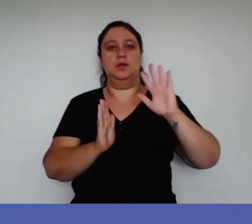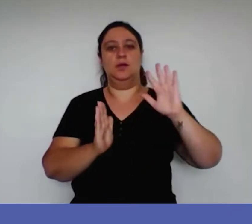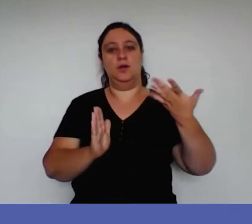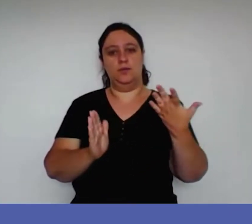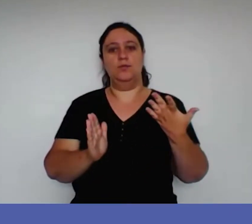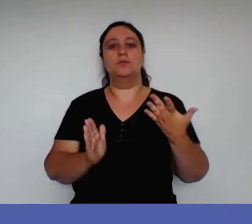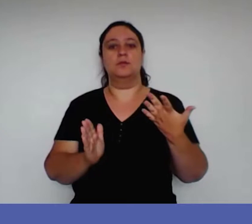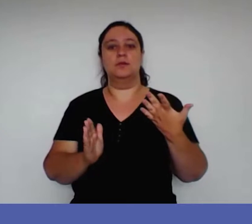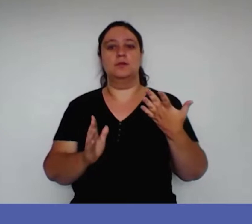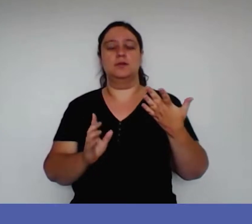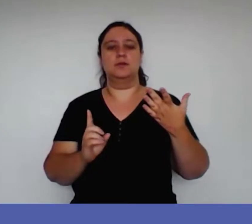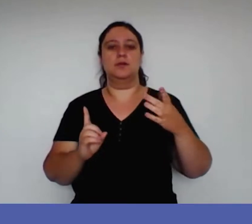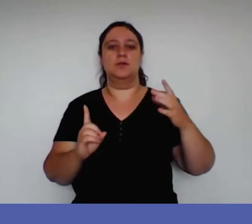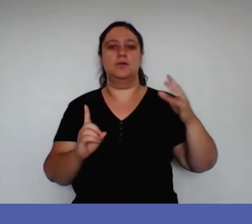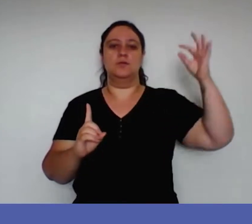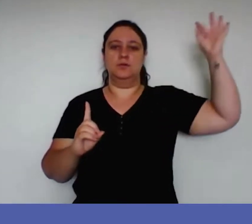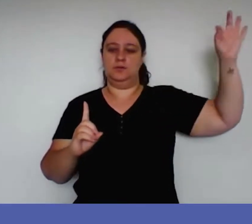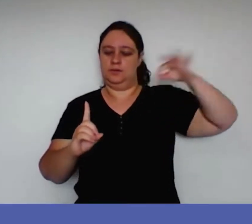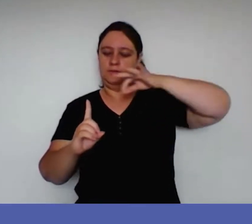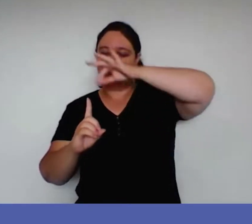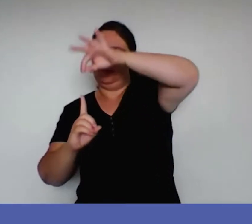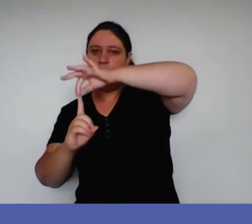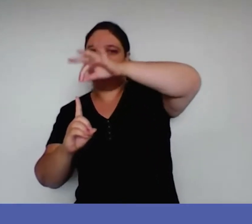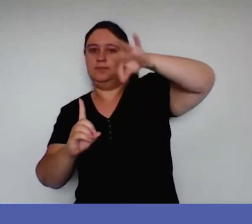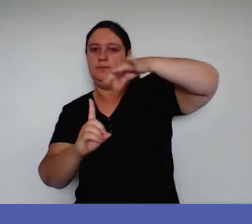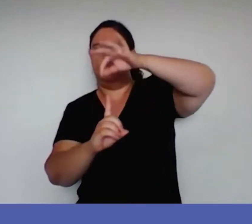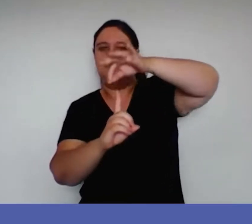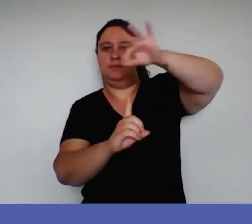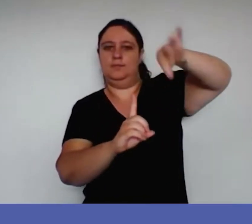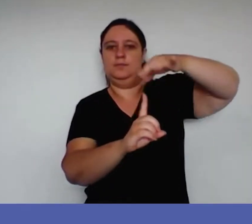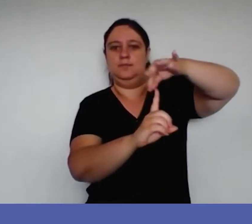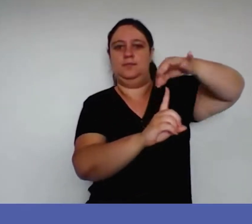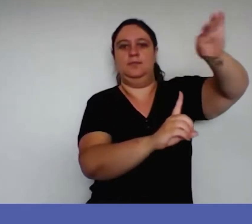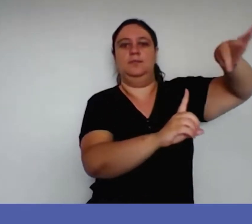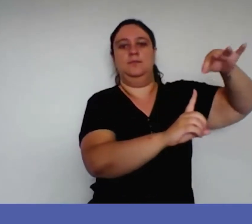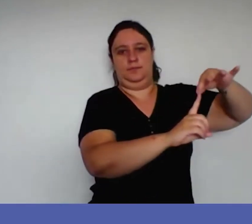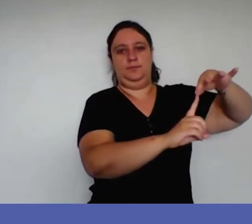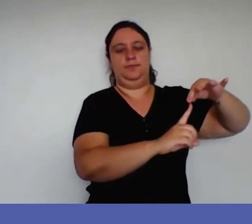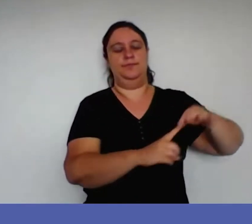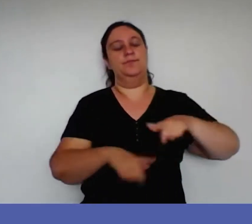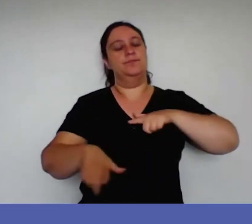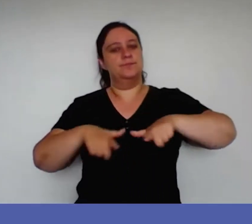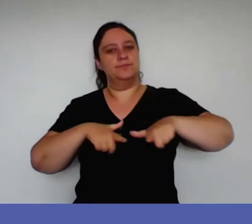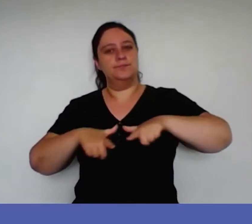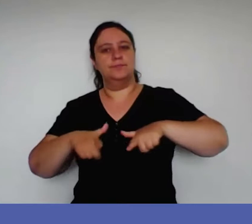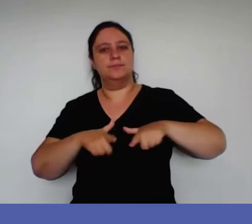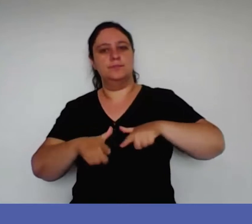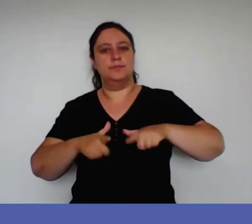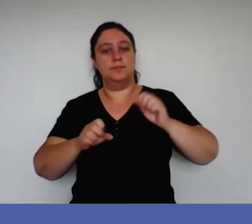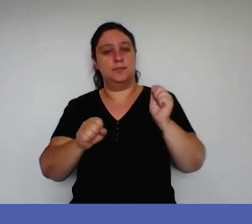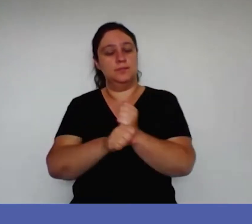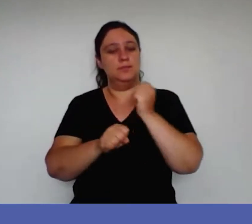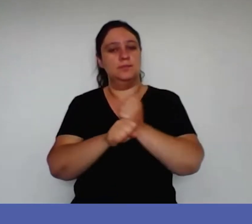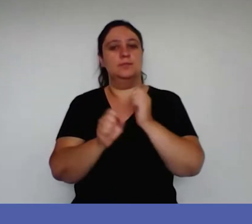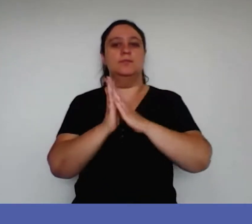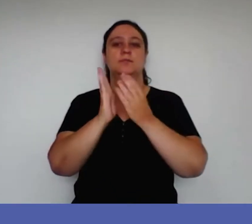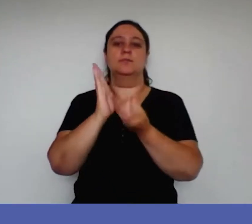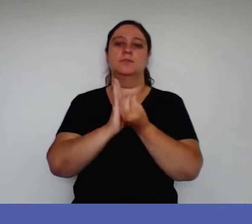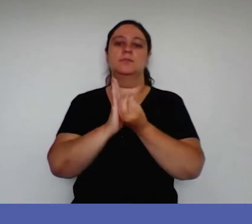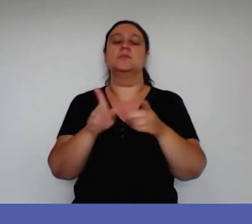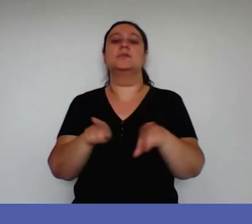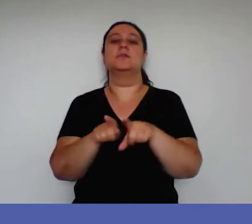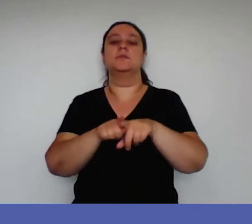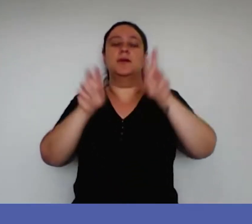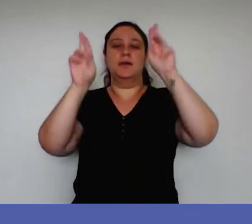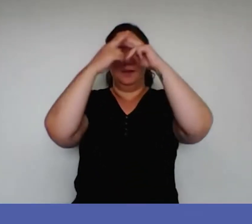o processo, o trabalho de edificação da igreja e também para estabelecimento do reino dos céus